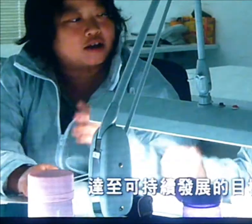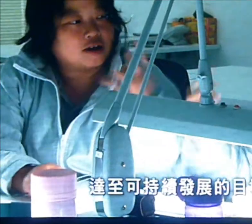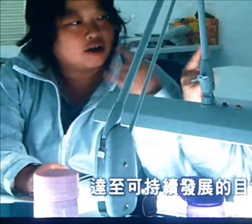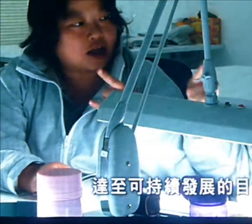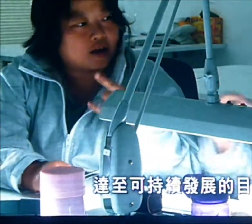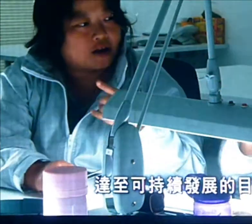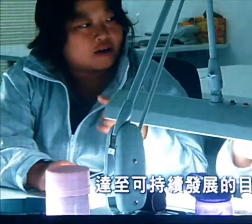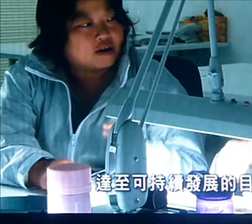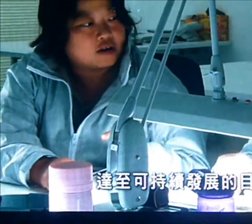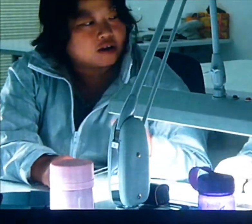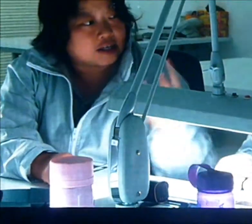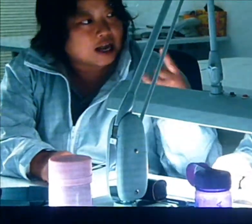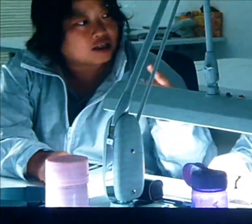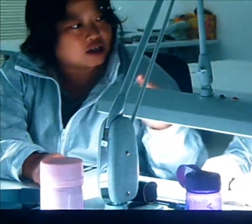标。